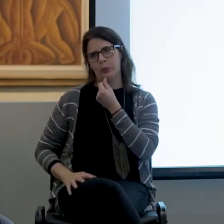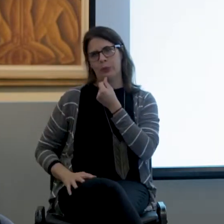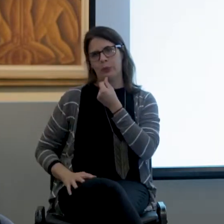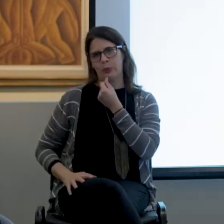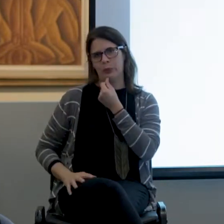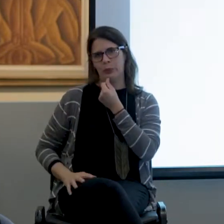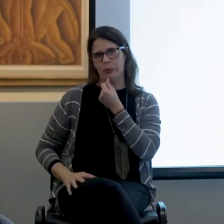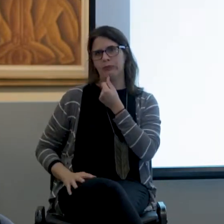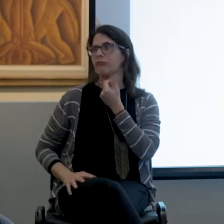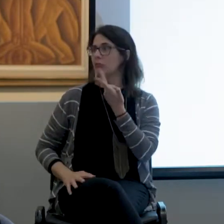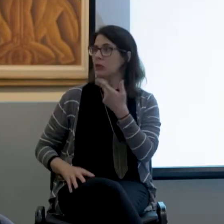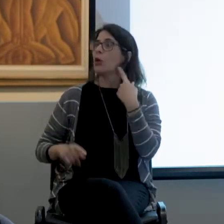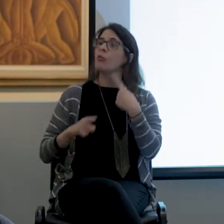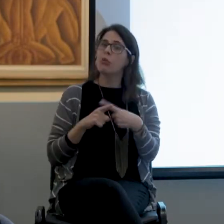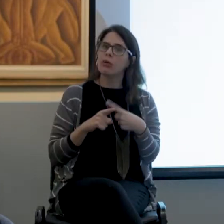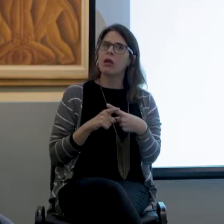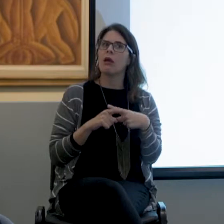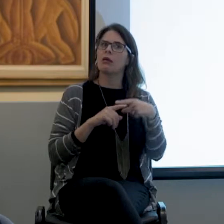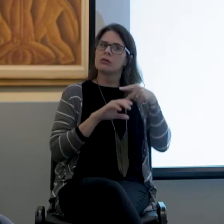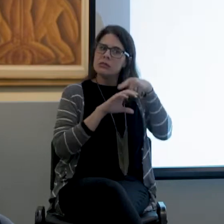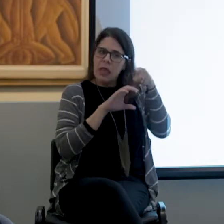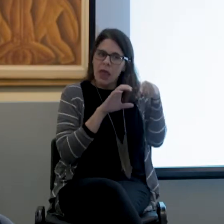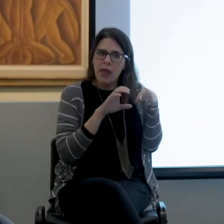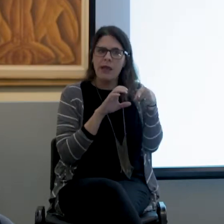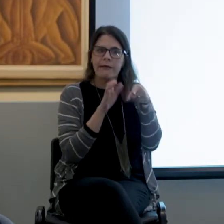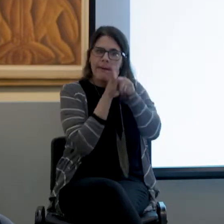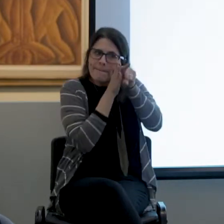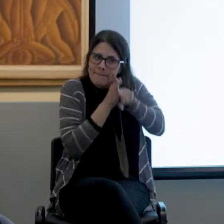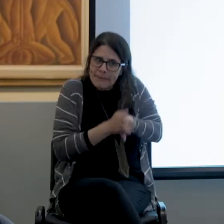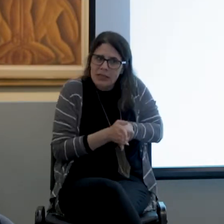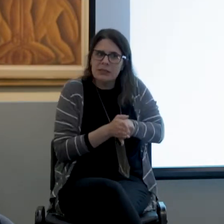Em nome da ciência, em nome do conhecimento.